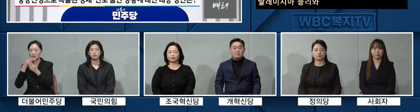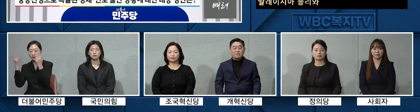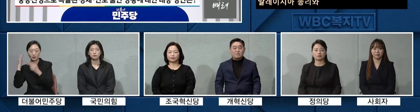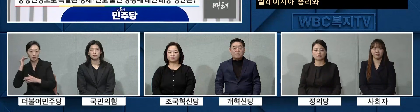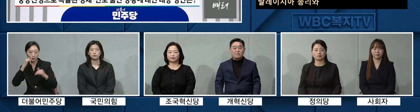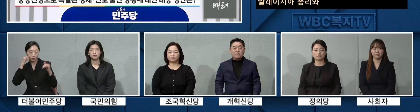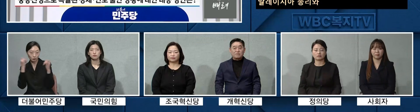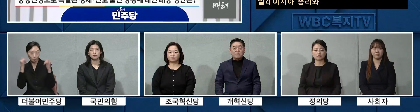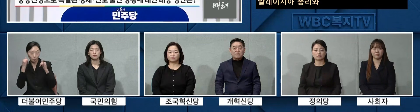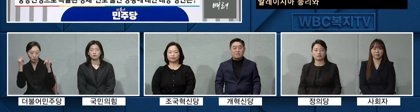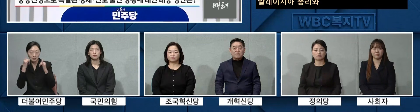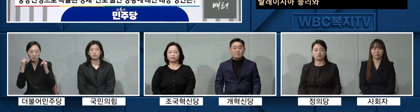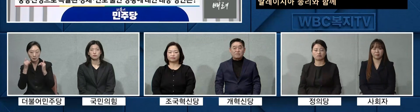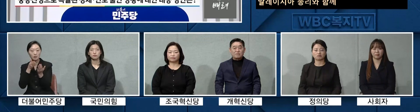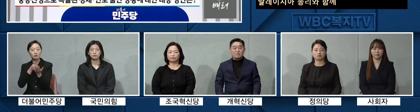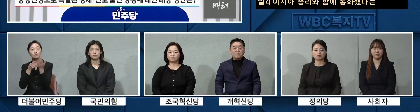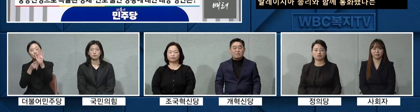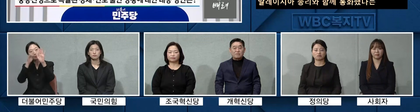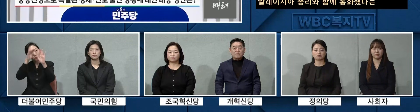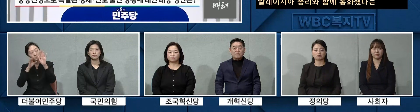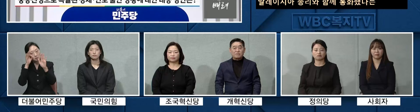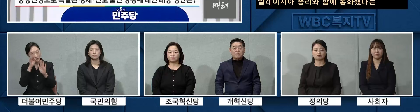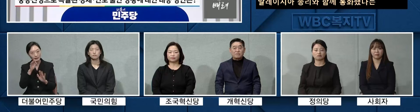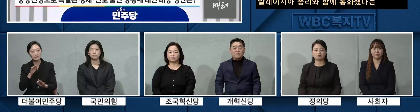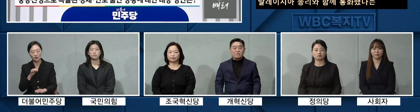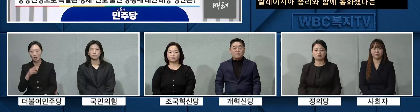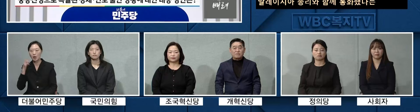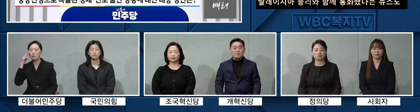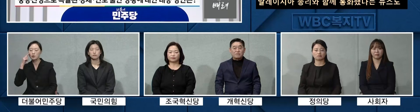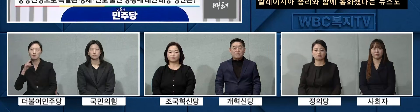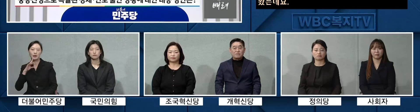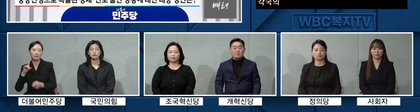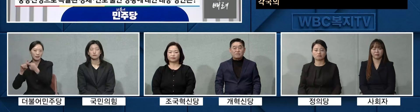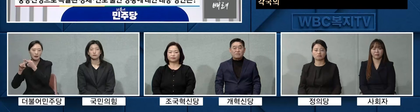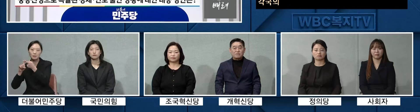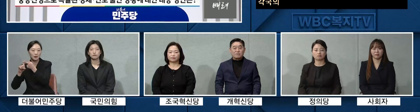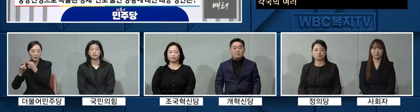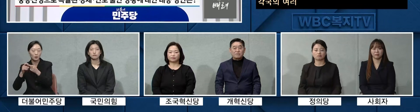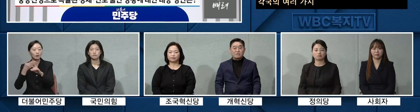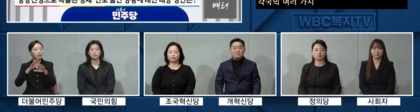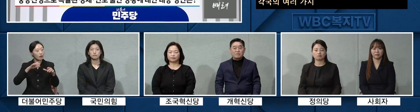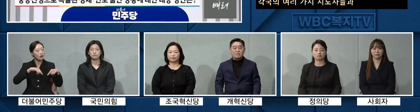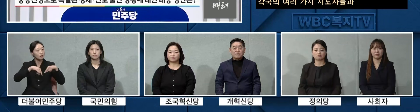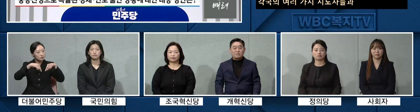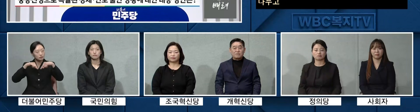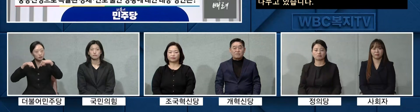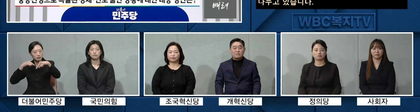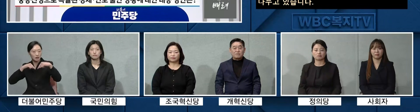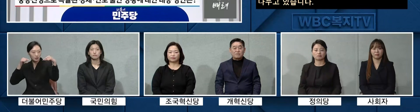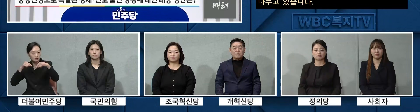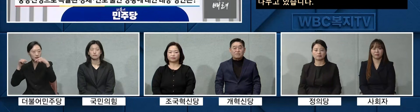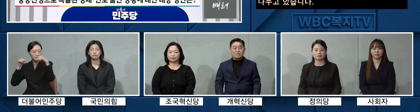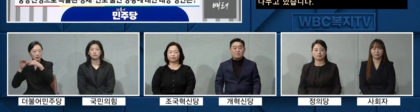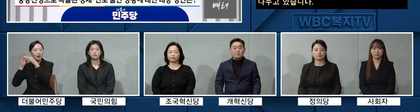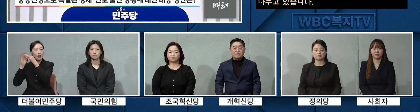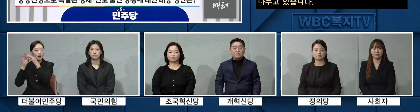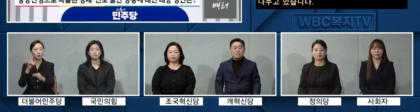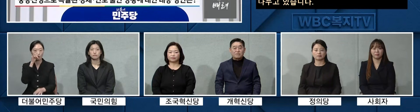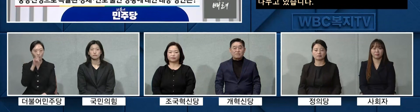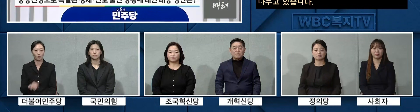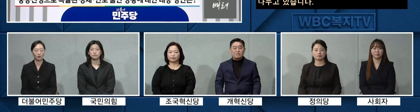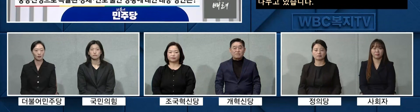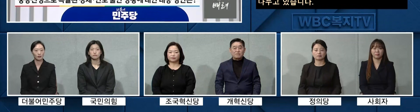했다는 뉴스도 봤는데요. 각국의 여러 가지 지도자들과 이야기를 나누고 있습니다. 저는 이